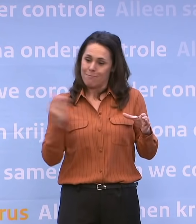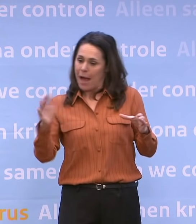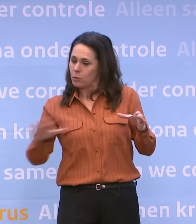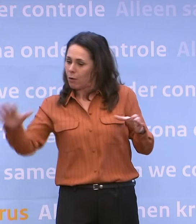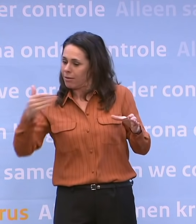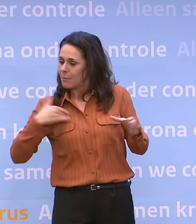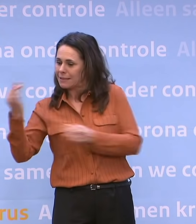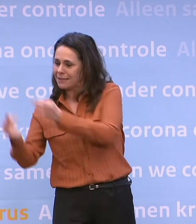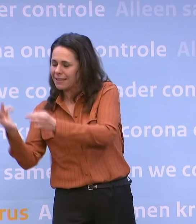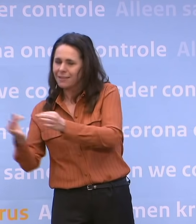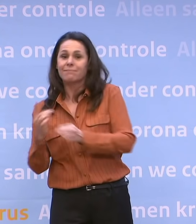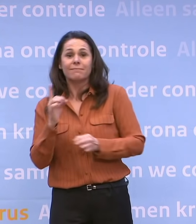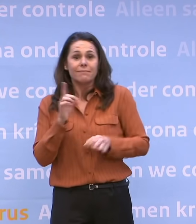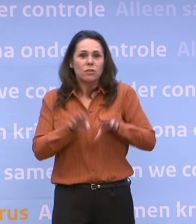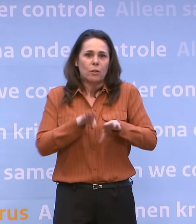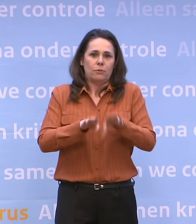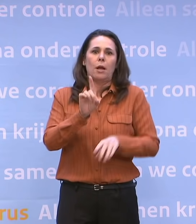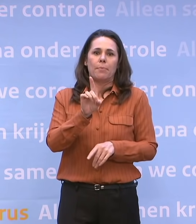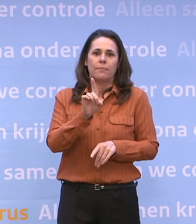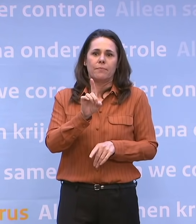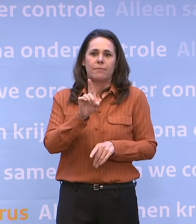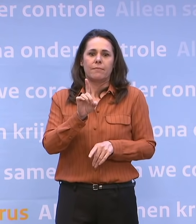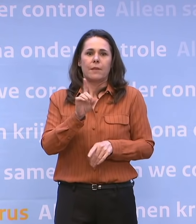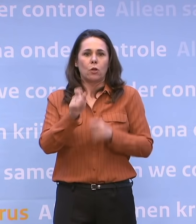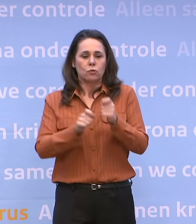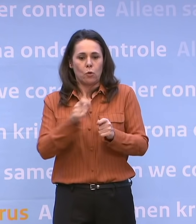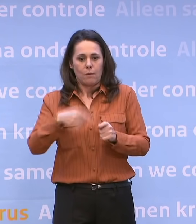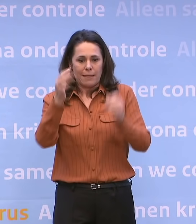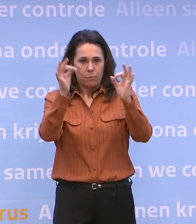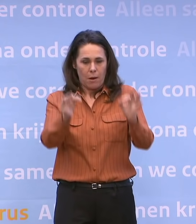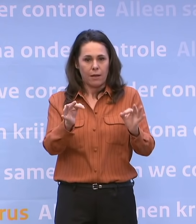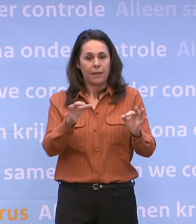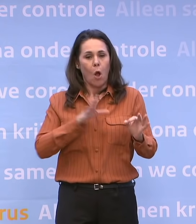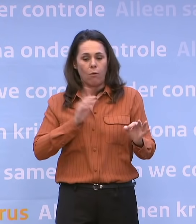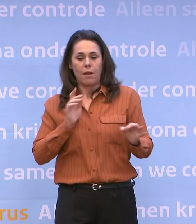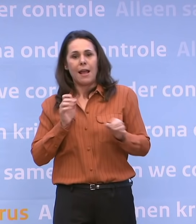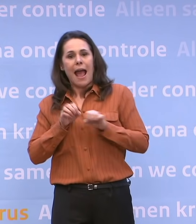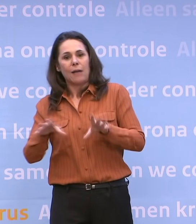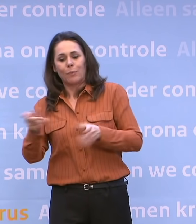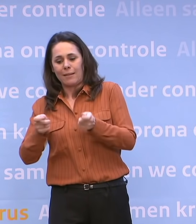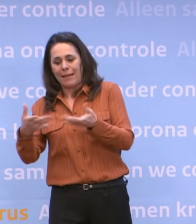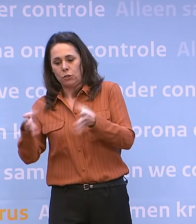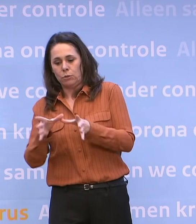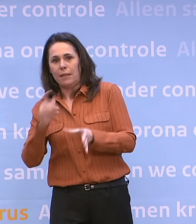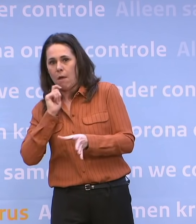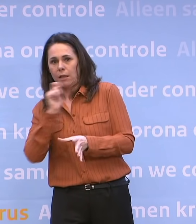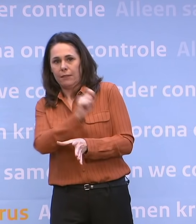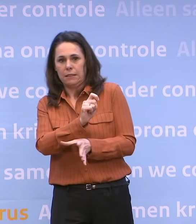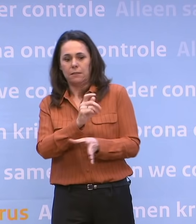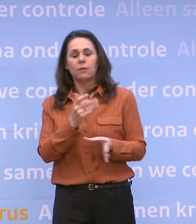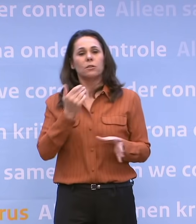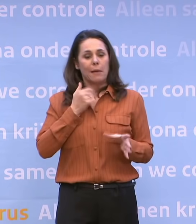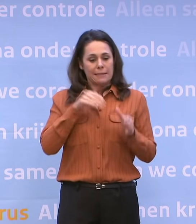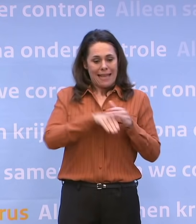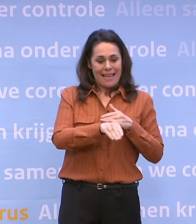laten we even stap voor stap beginnen. Beginnen daar waar het belangrijkst is. Dat is ook het advies van het Outbreak Management Team. Voor die mensen in de zorg die